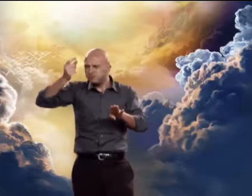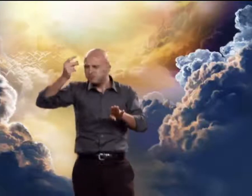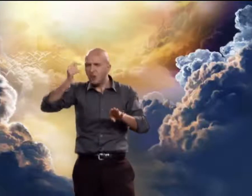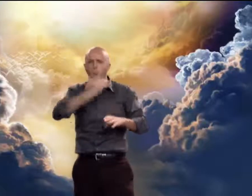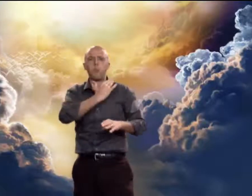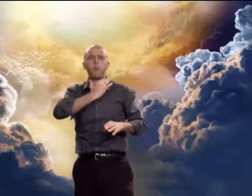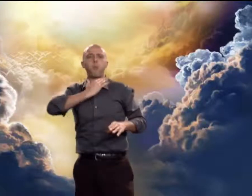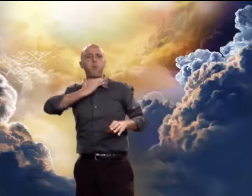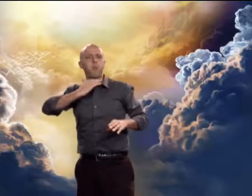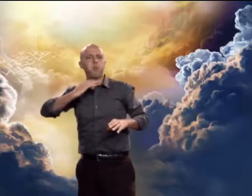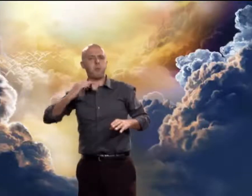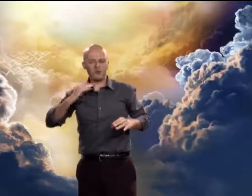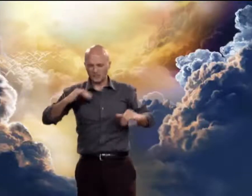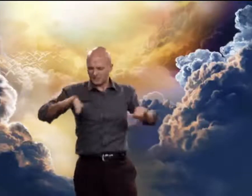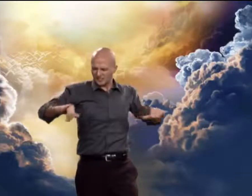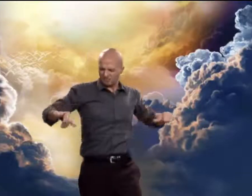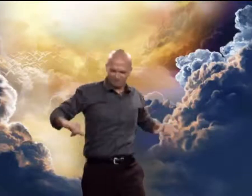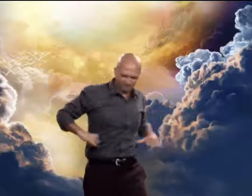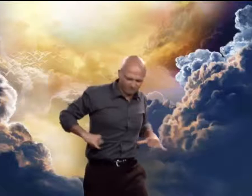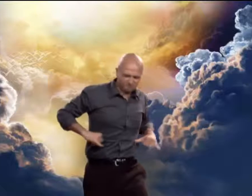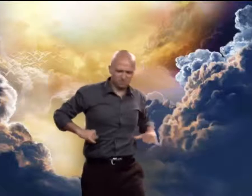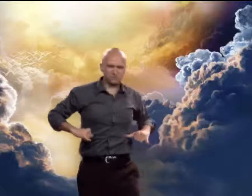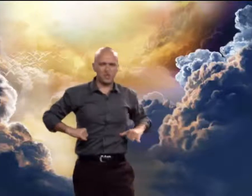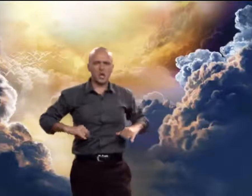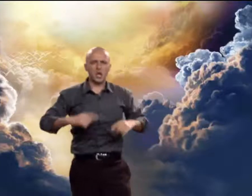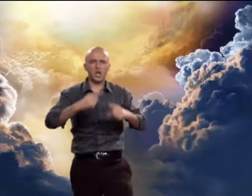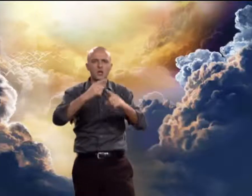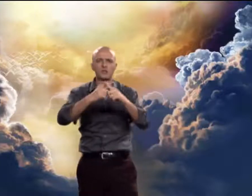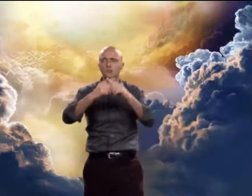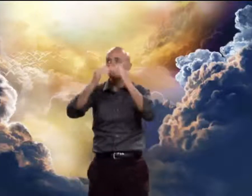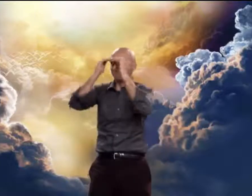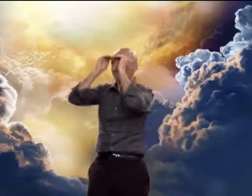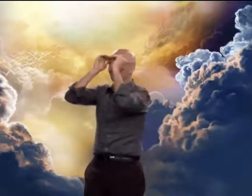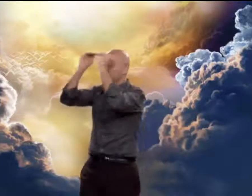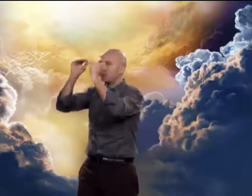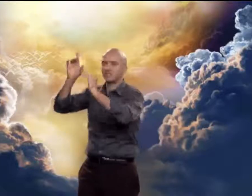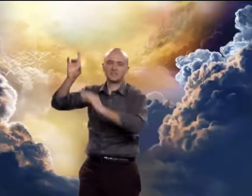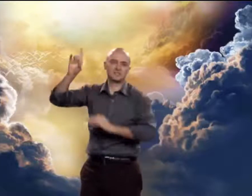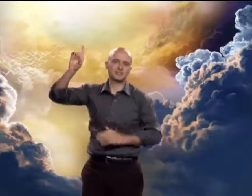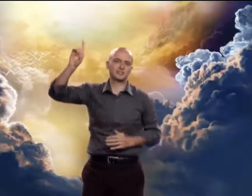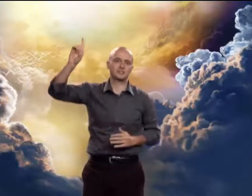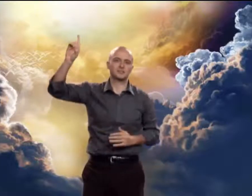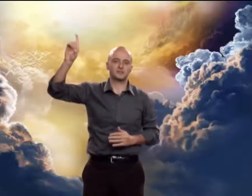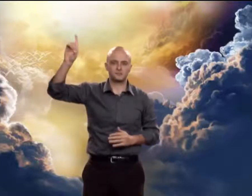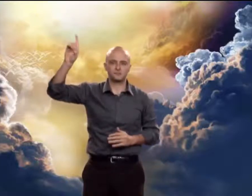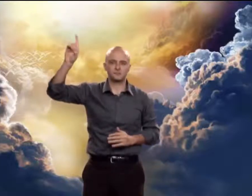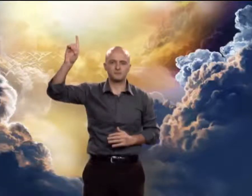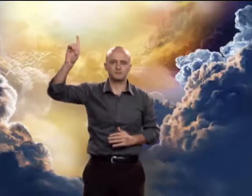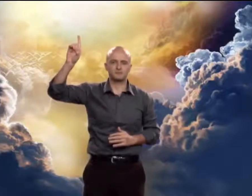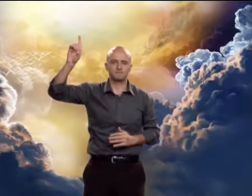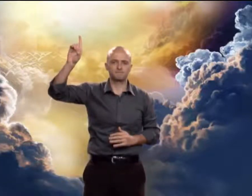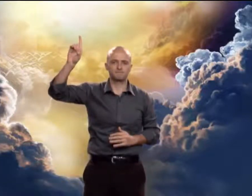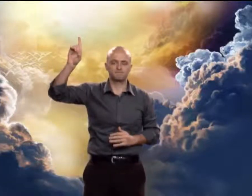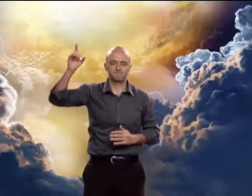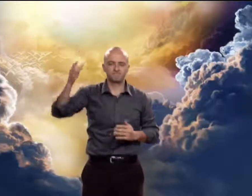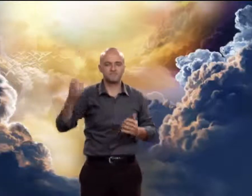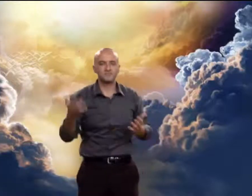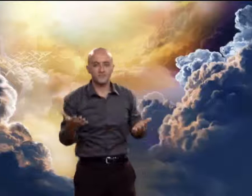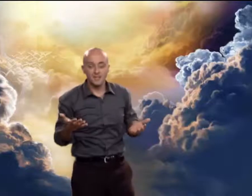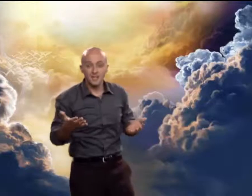Wycliffe, Lutero, Calvino, Knox, Ridley e Baxter olhavam com fé para a volta do Senhor. Essa